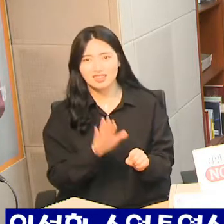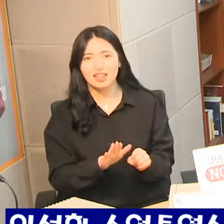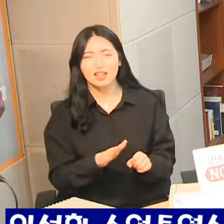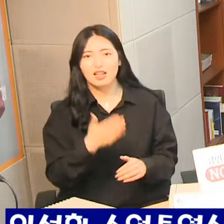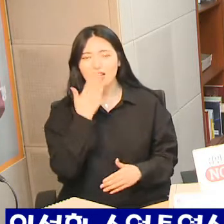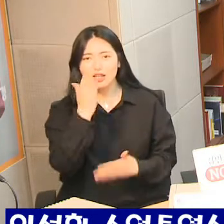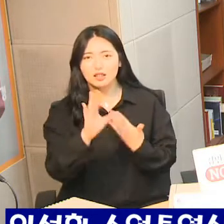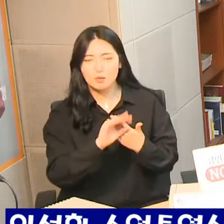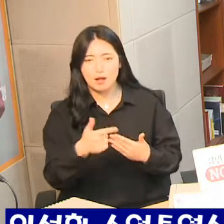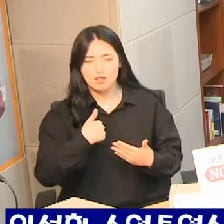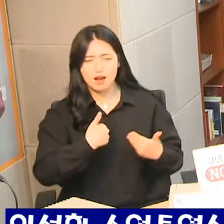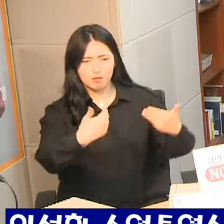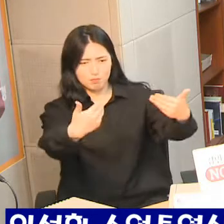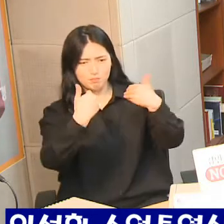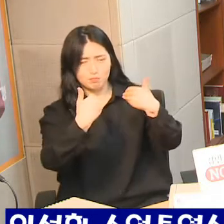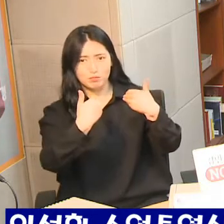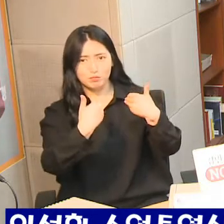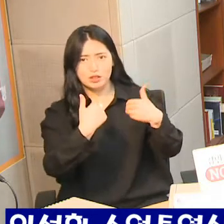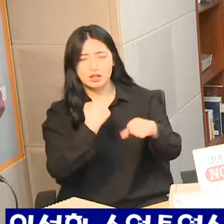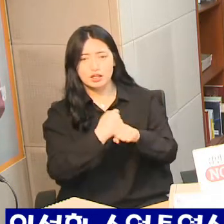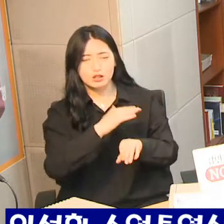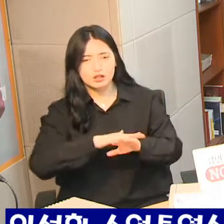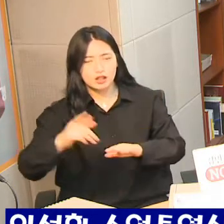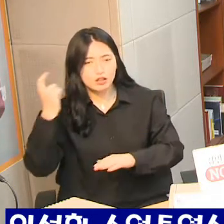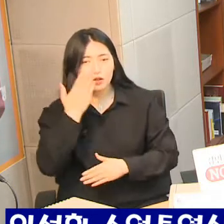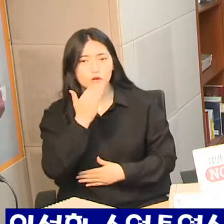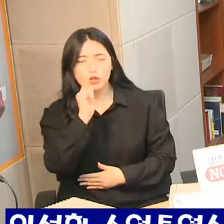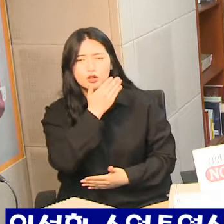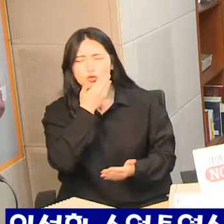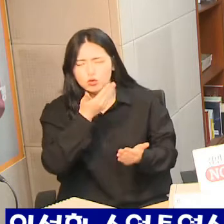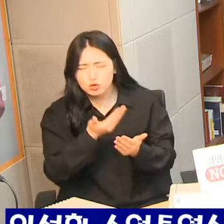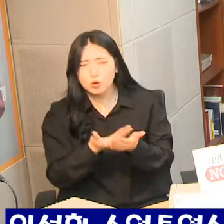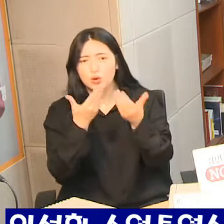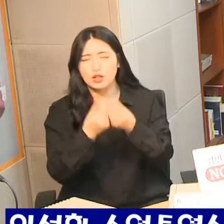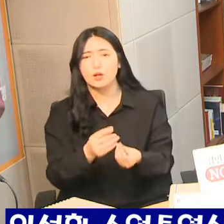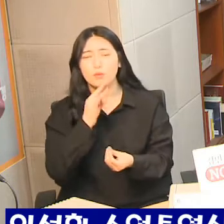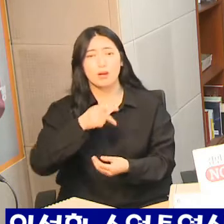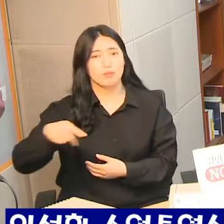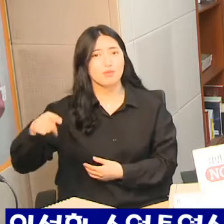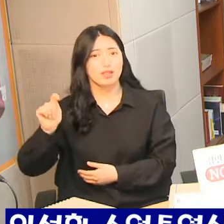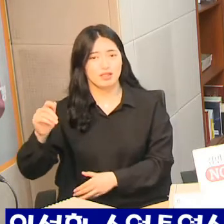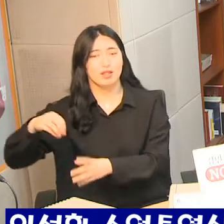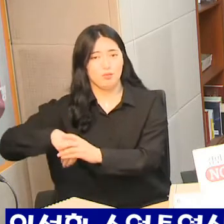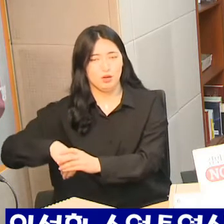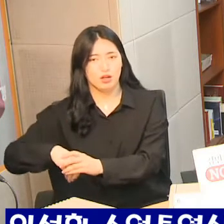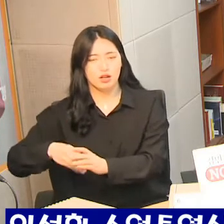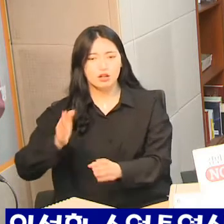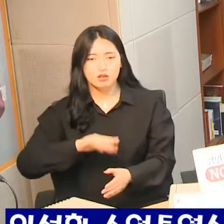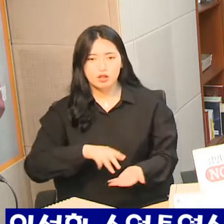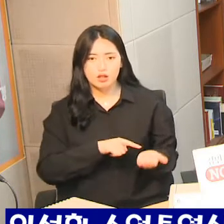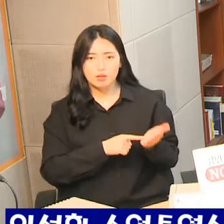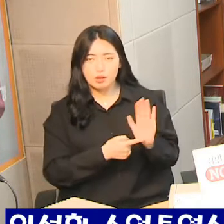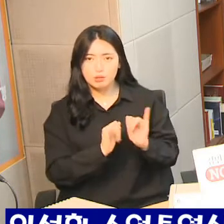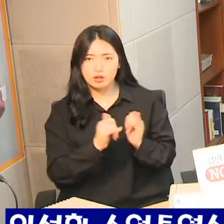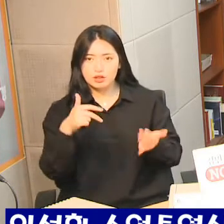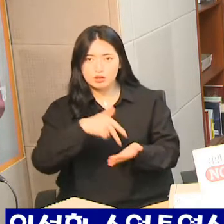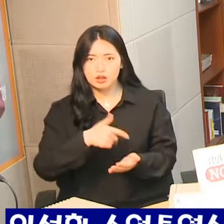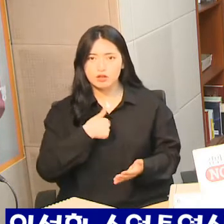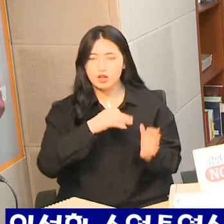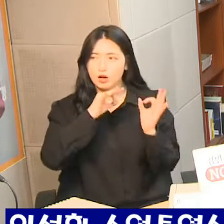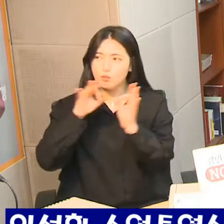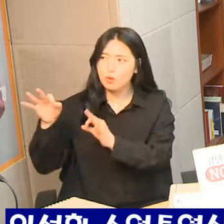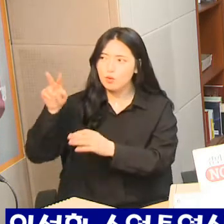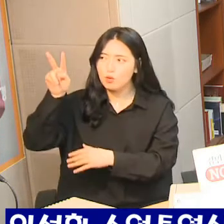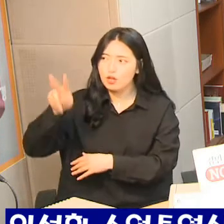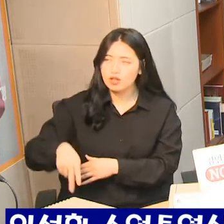나에게 좀 주목해서 잘 들을 수 있도록 그렇죠. 주요 내용만. 근데 그게 또 사실 발표하는 사람은 자신이 보고 읽으려고